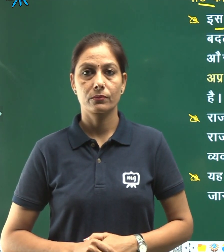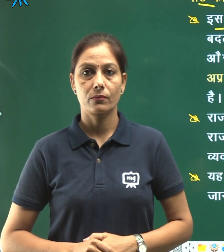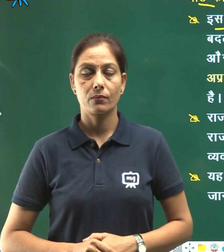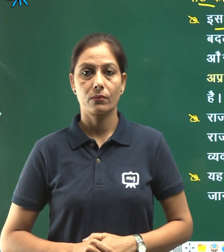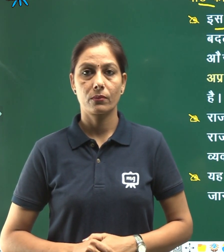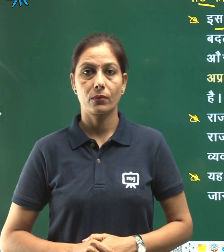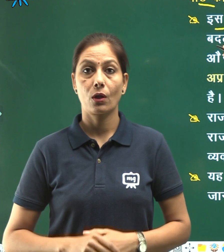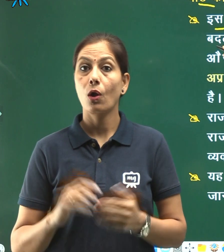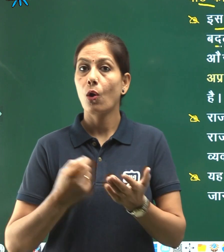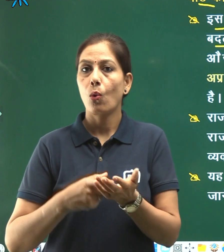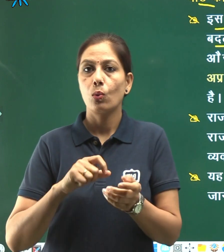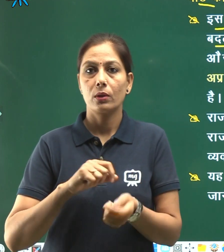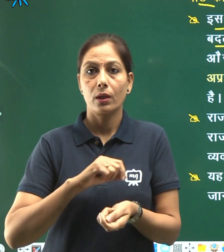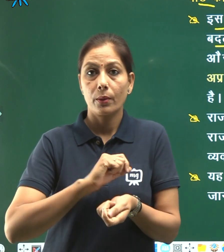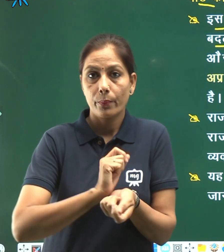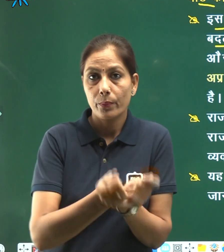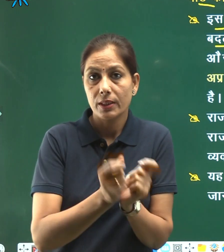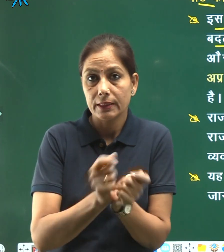व्यवस्था के बदलने के साथ